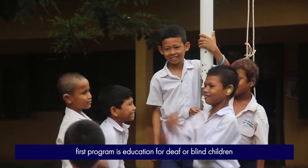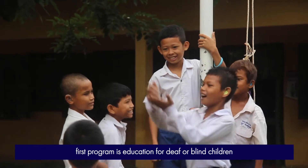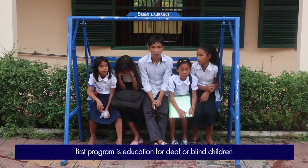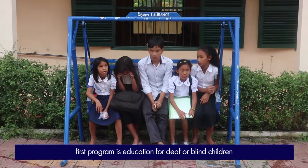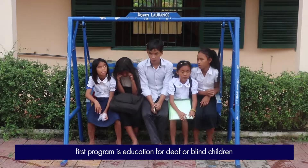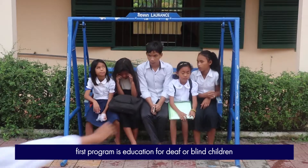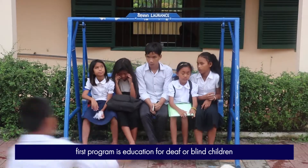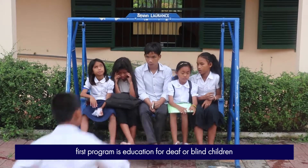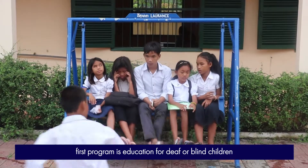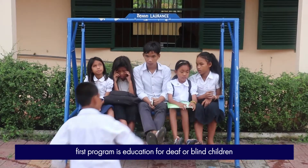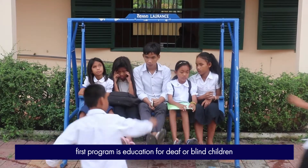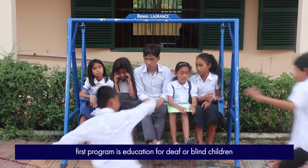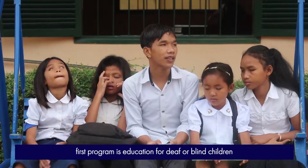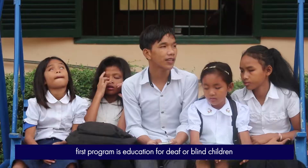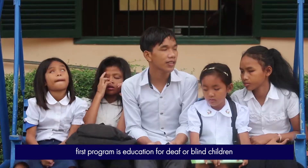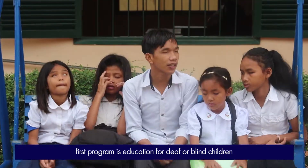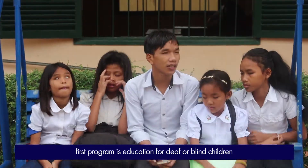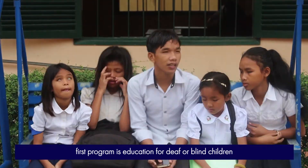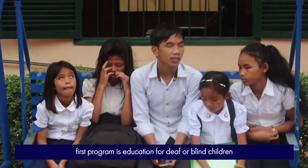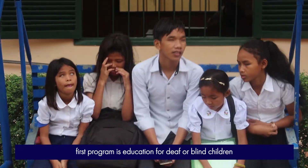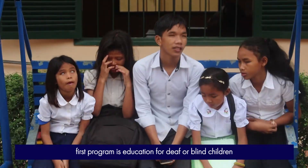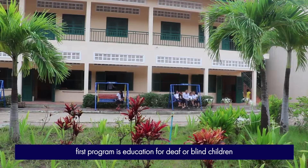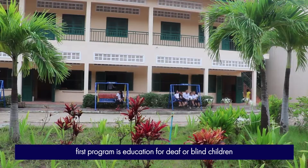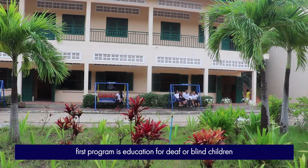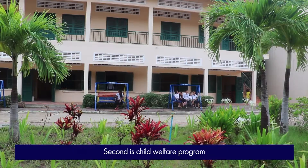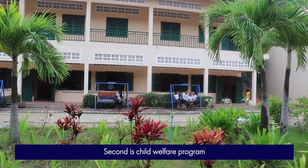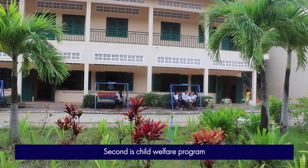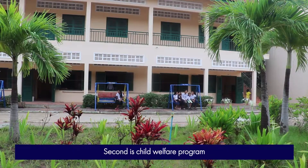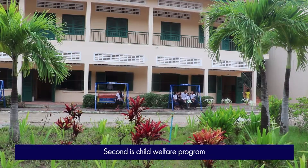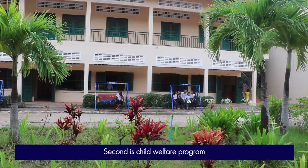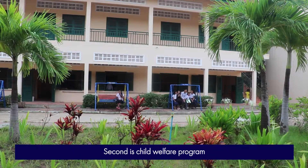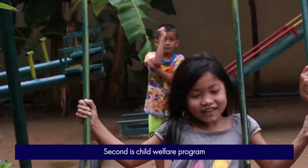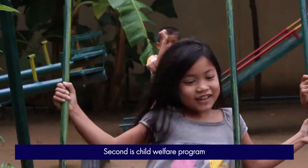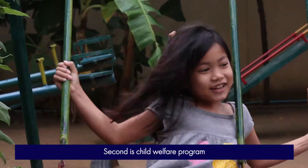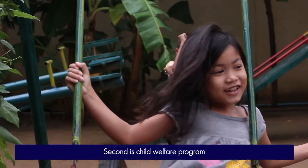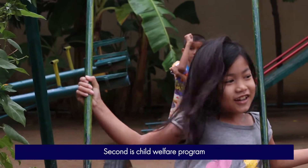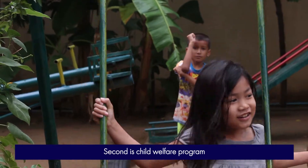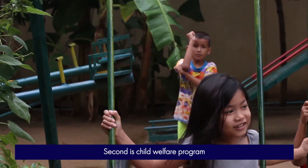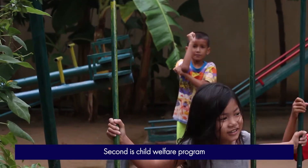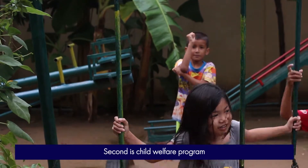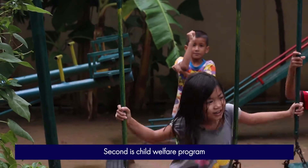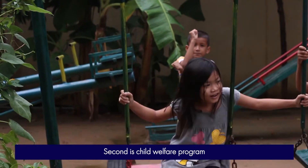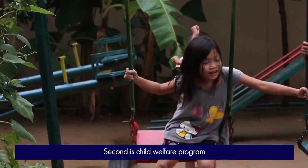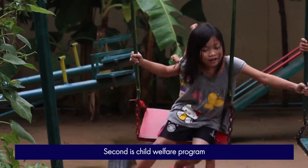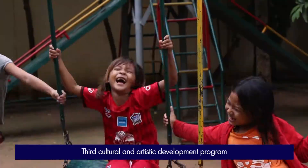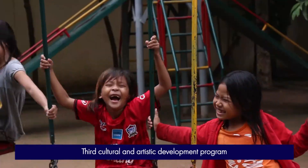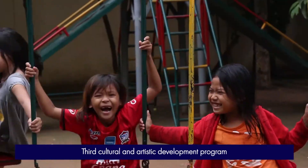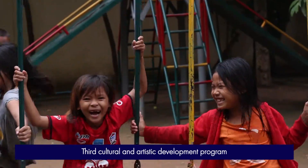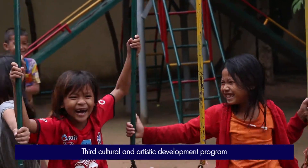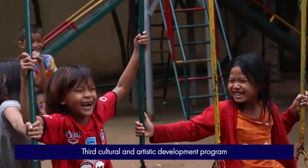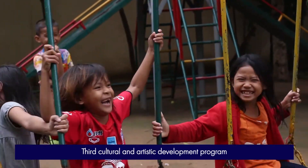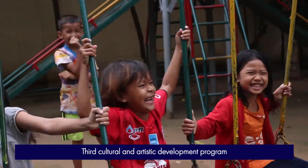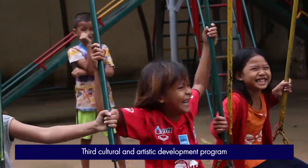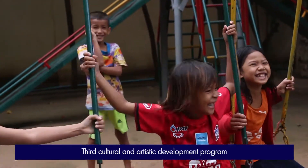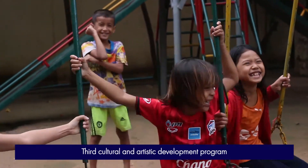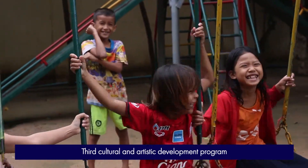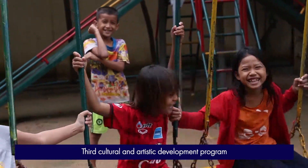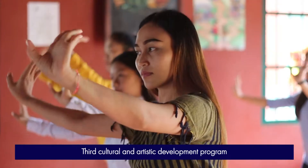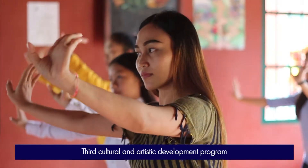ប់រំសម្រាប់កុមារពិការភ្នែកនិងកុមារកោថ្លង់ទី2កម្មវិធីសុខុមាលភាពកុមារទី3កម្មវិធីការអភិវឌ្ឍវប្